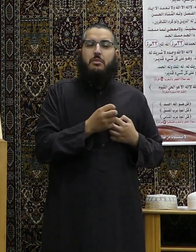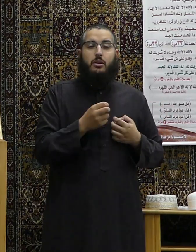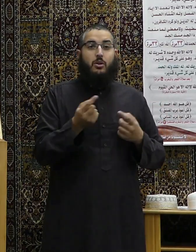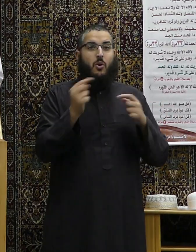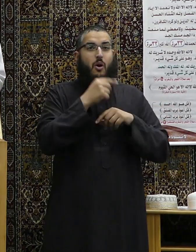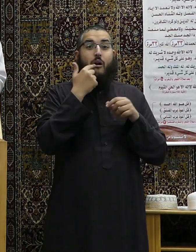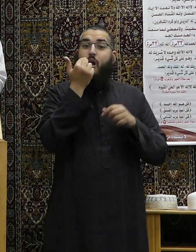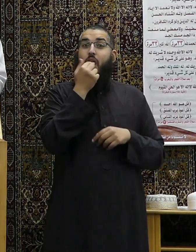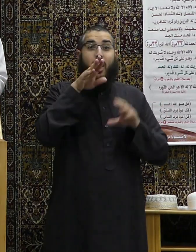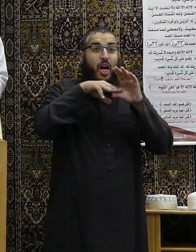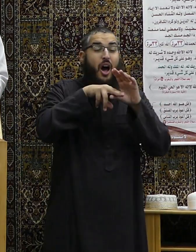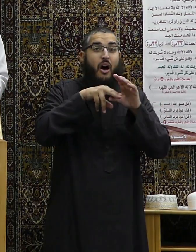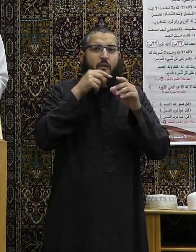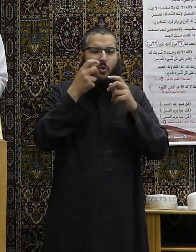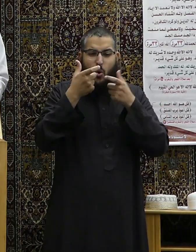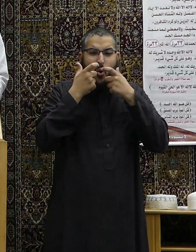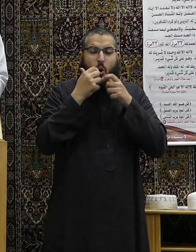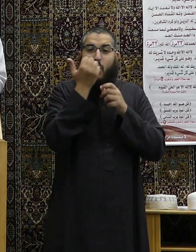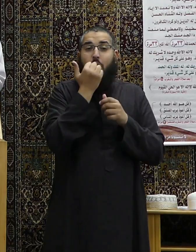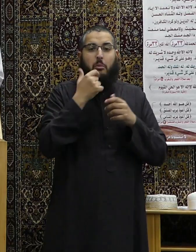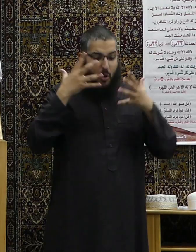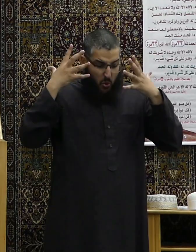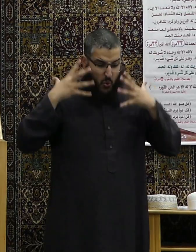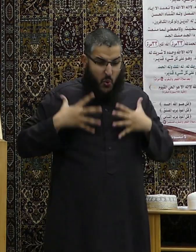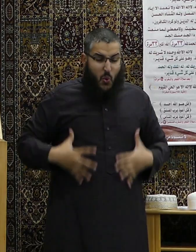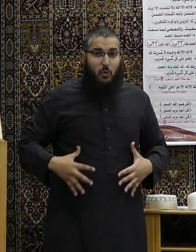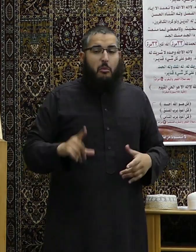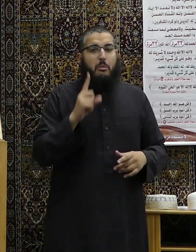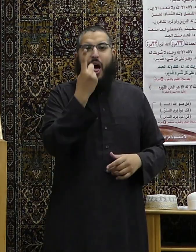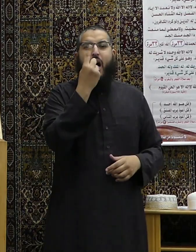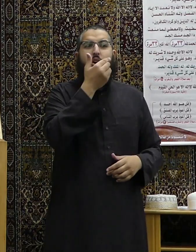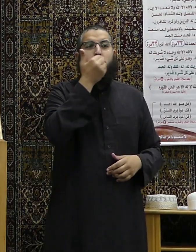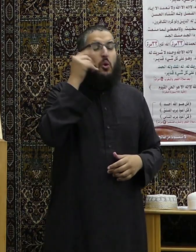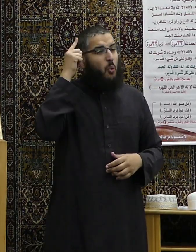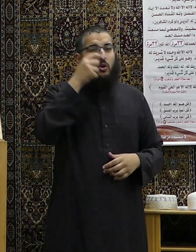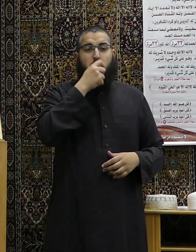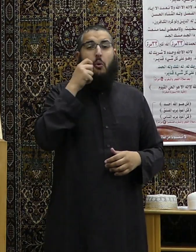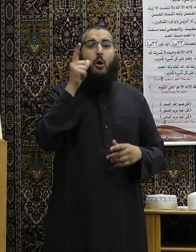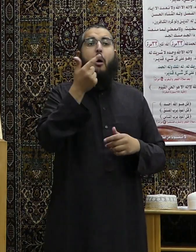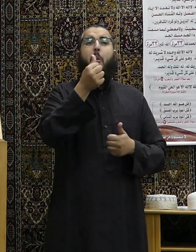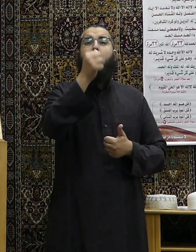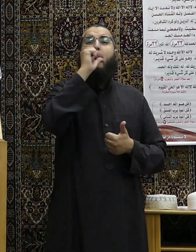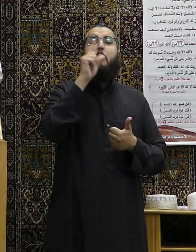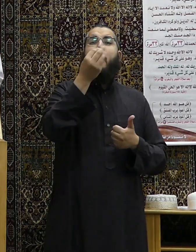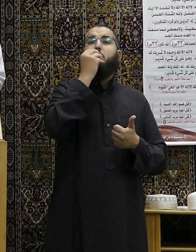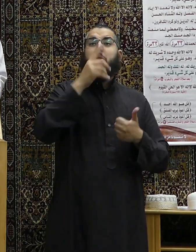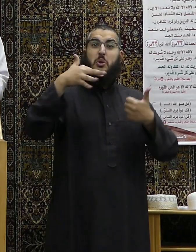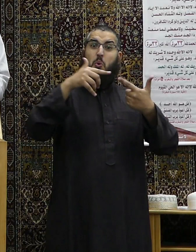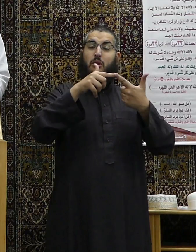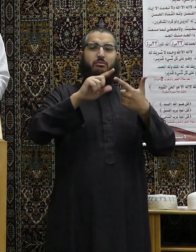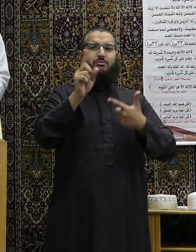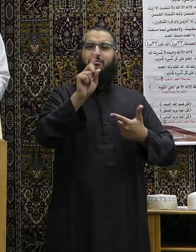laver nos langues et de jeûner avec nos membres et pas jeûner avec notre ventre. Certains pensent que le jeûne, c'est uniquement de ne pas manger, de ne pas